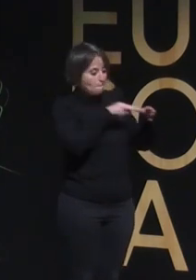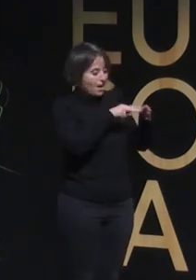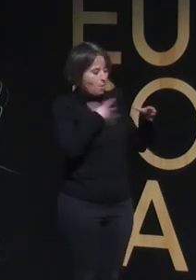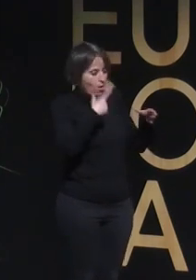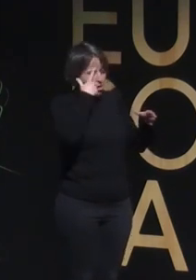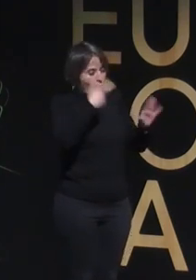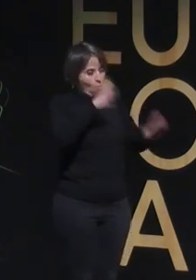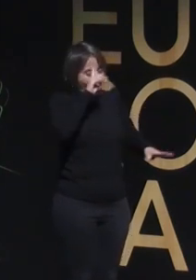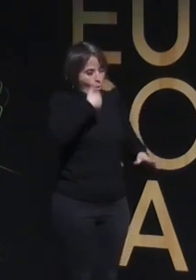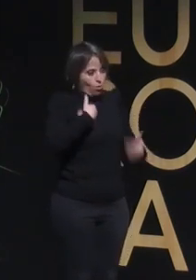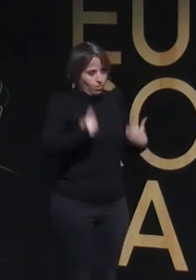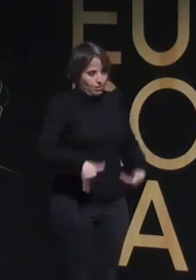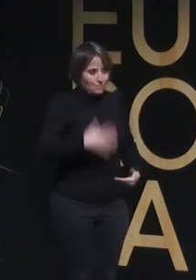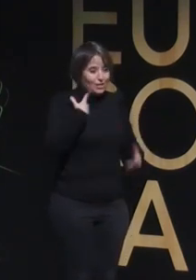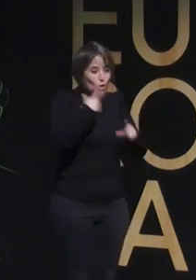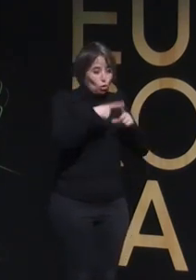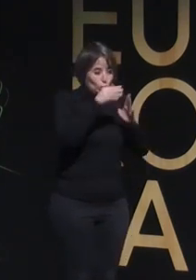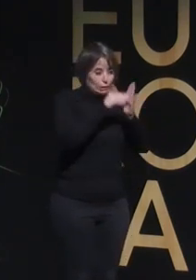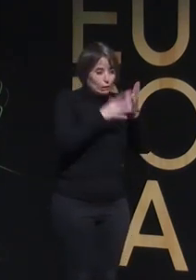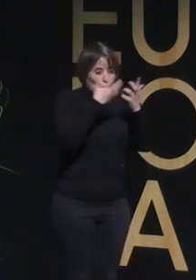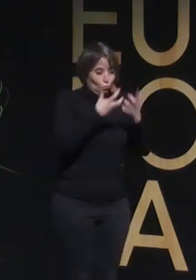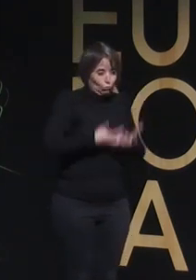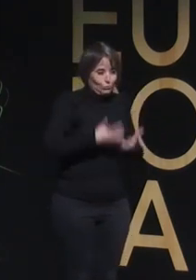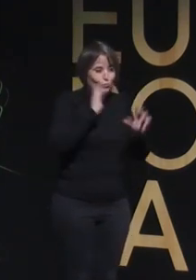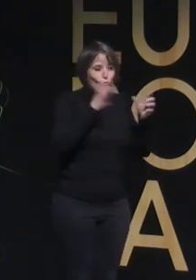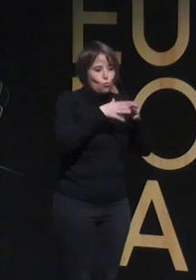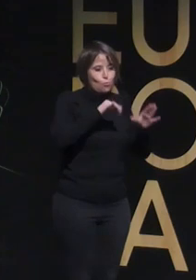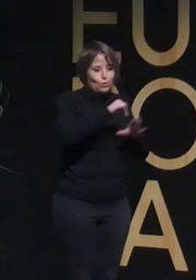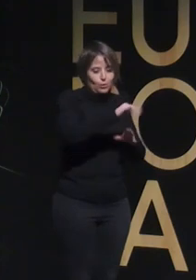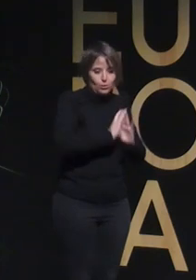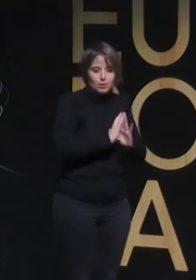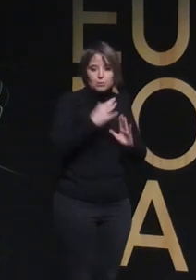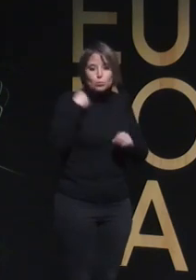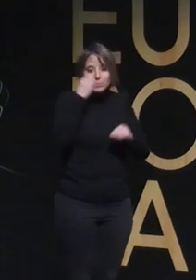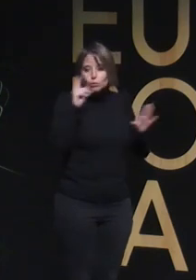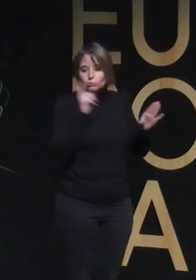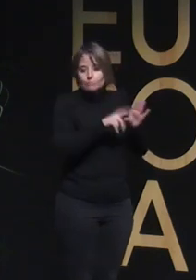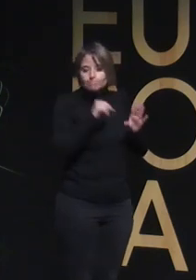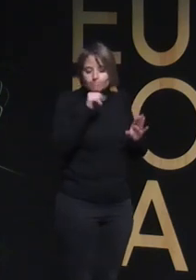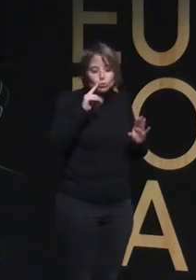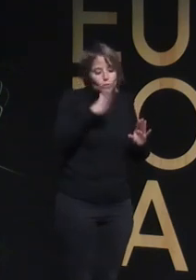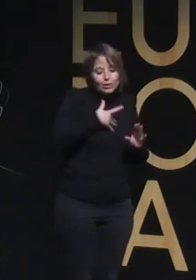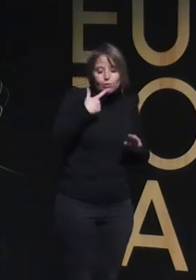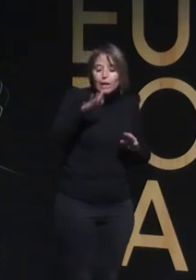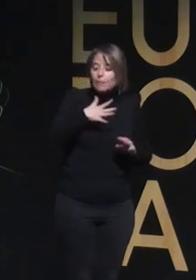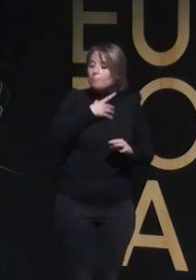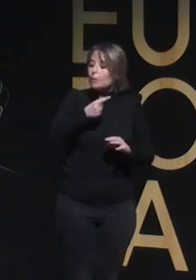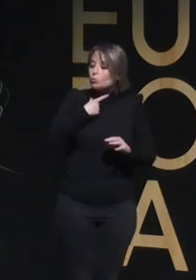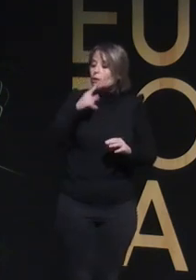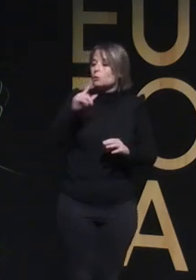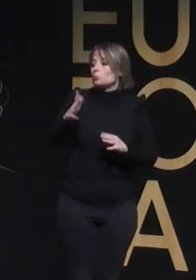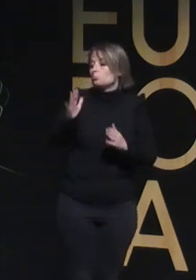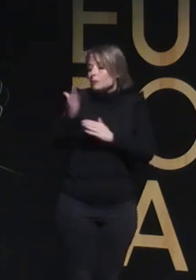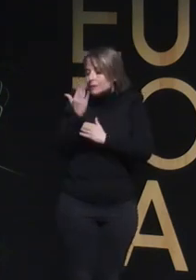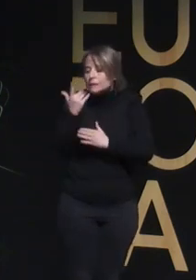de mí, ¿vale? De las cosas que puede haber a veces en un grupo de WhatsApp, ¿no? Y yo casi prefiero que no, ¿vale? Yo prefiero decirle, me gustaría que me enseñaras, me